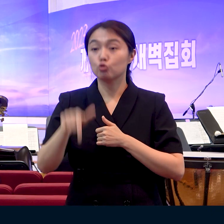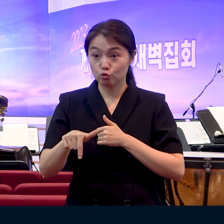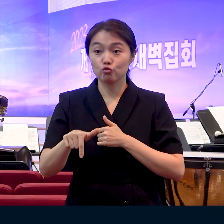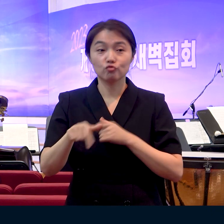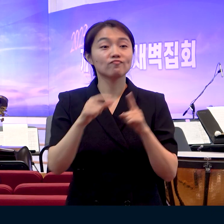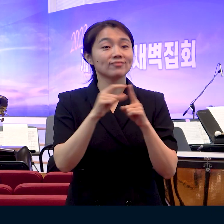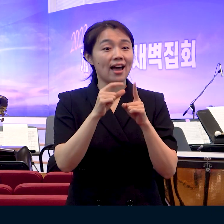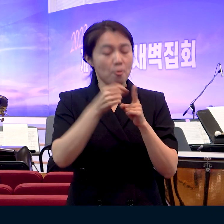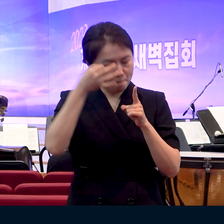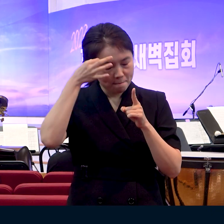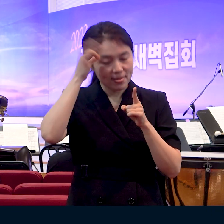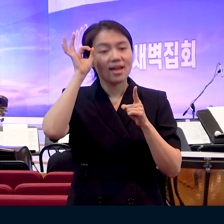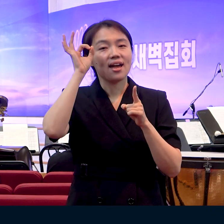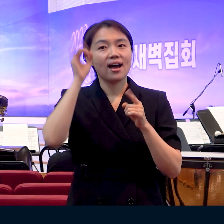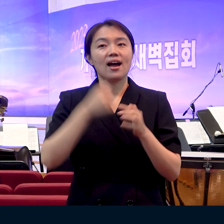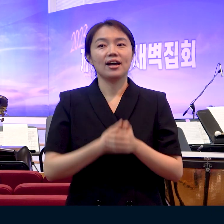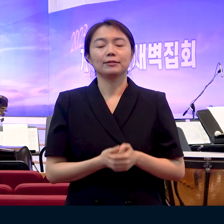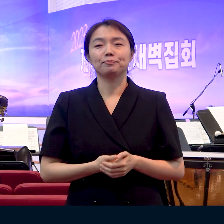누룩.